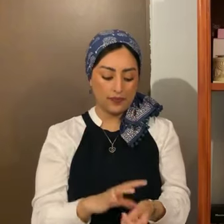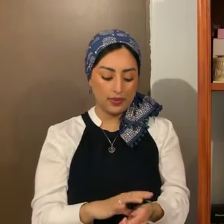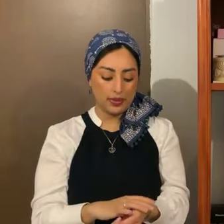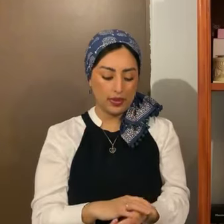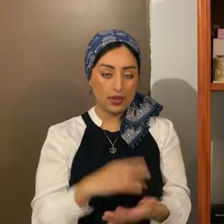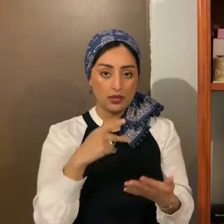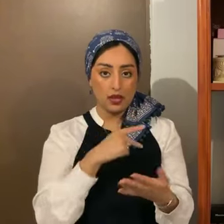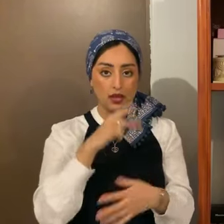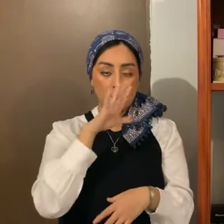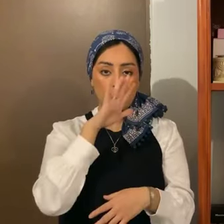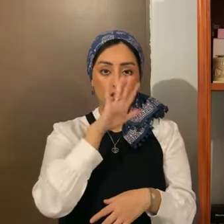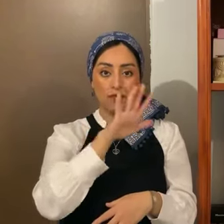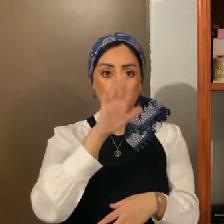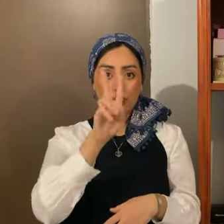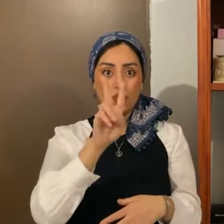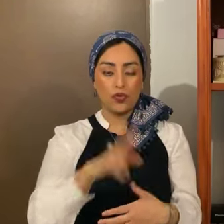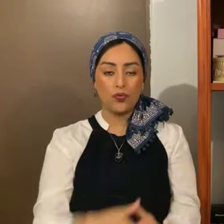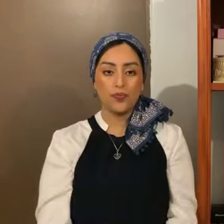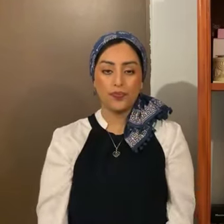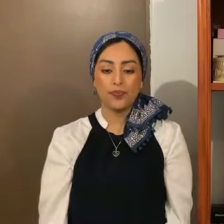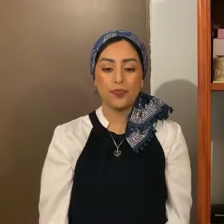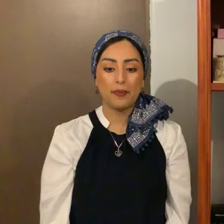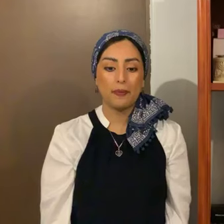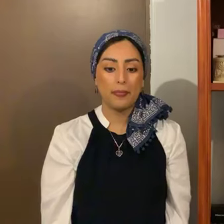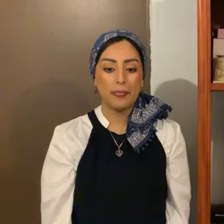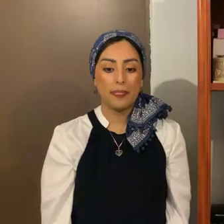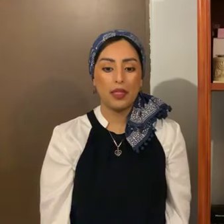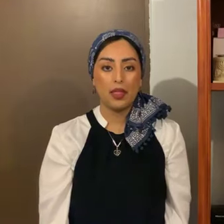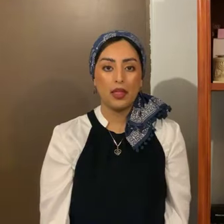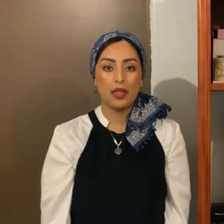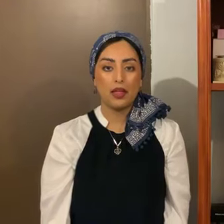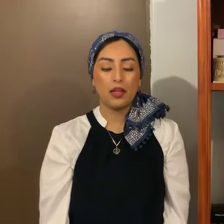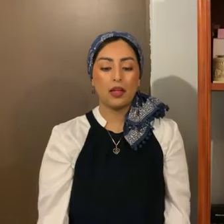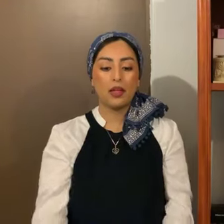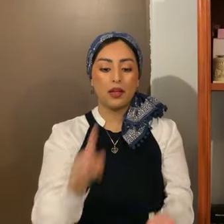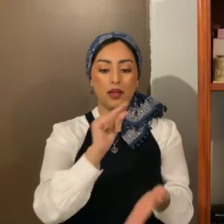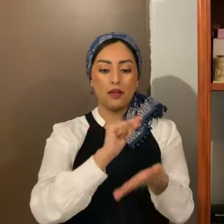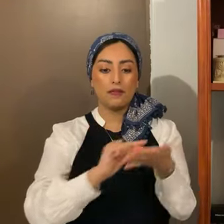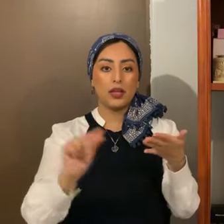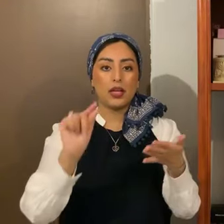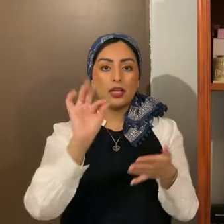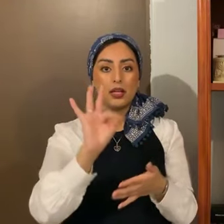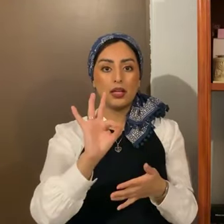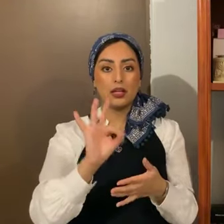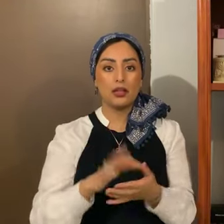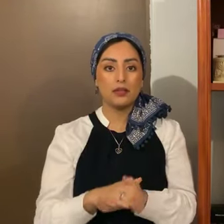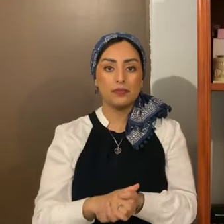Salmo 52, atrásito, y vamos a ver el verso 9.